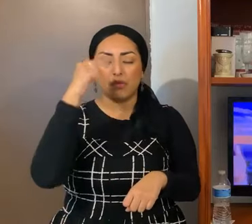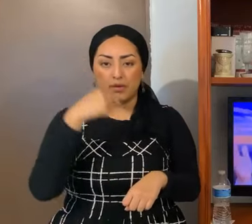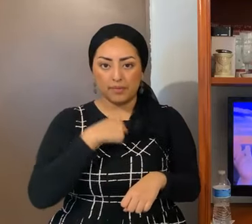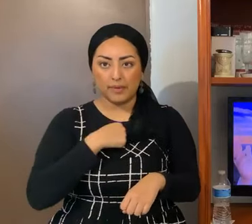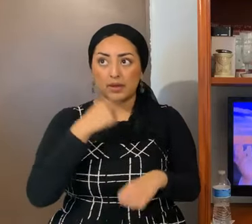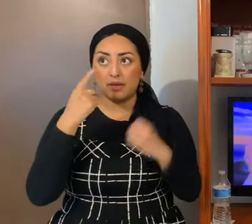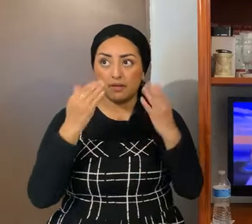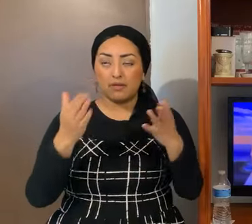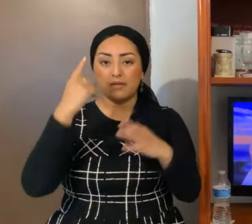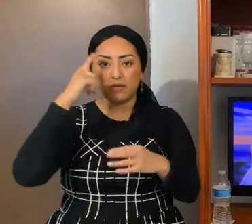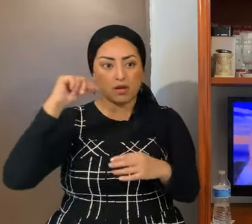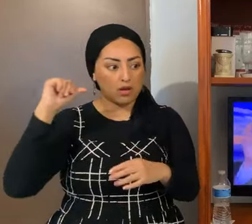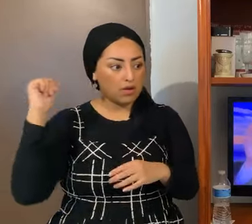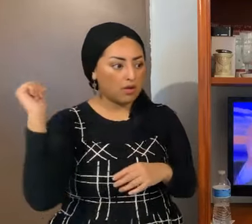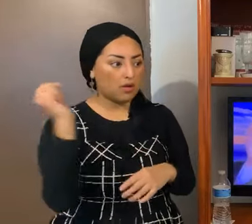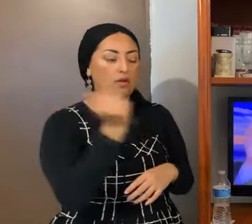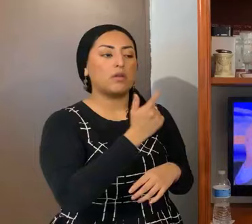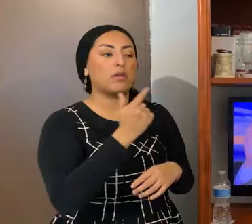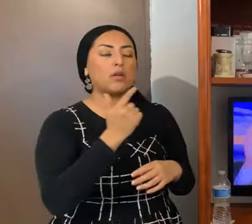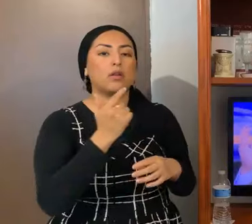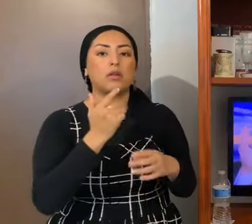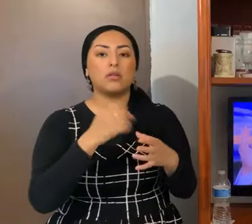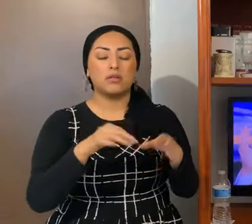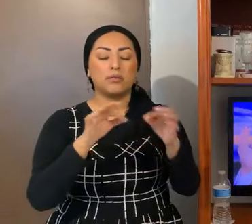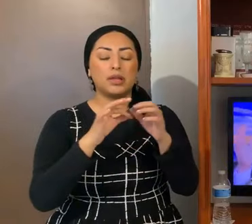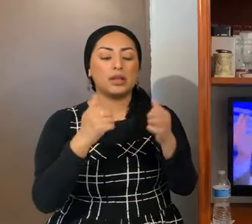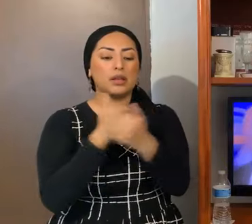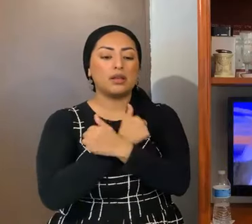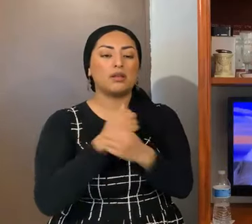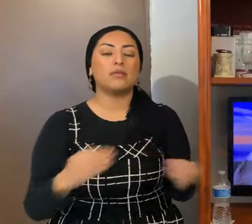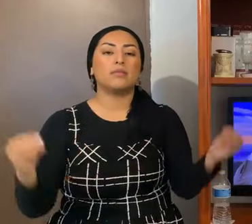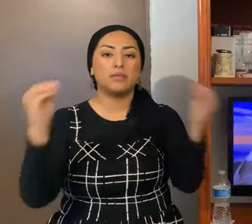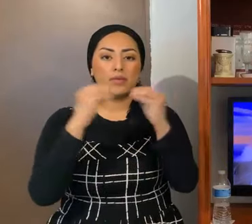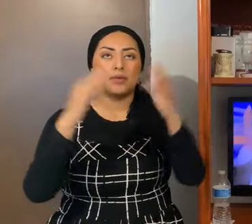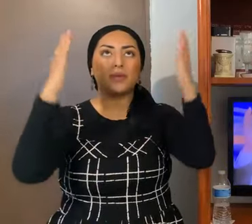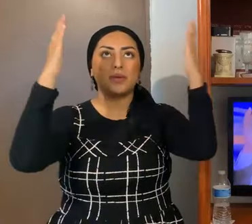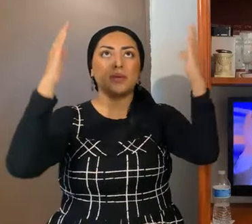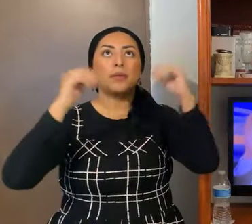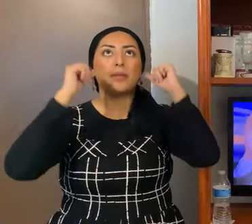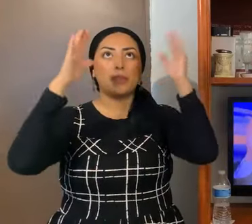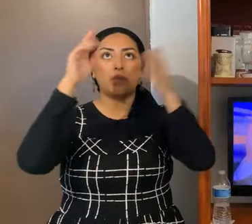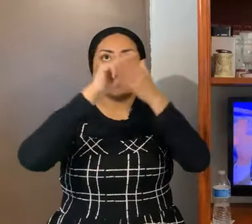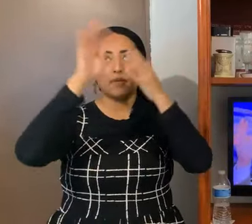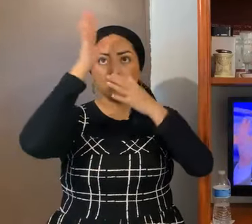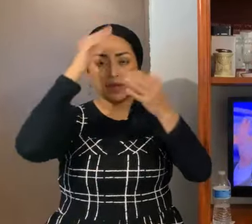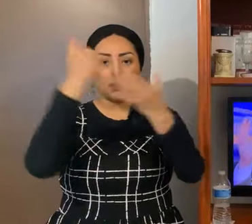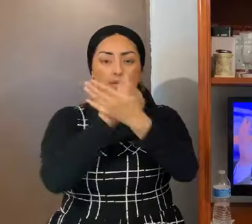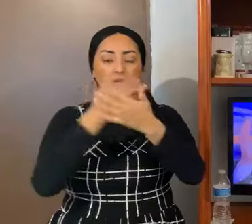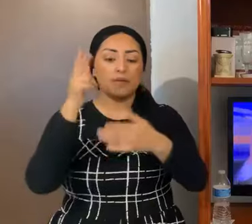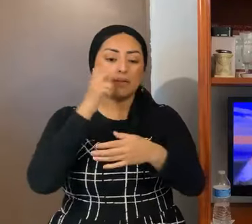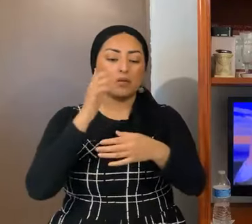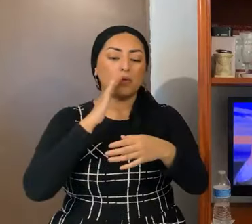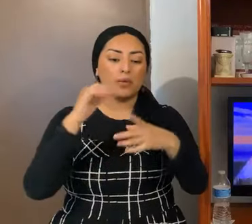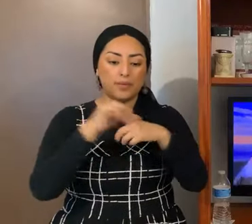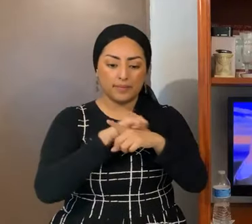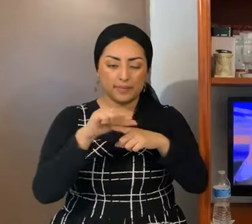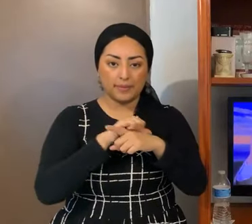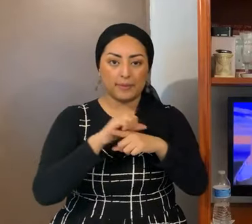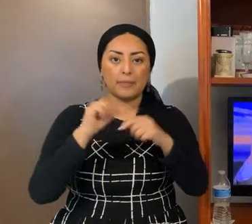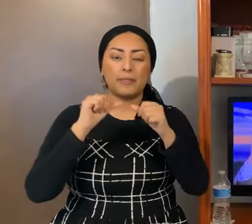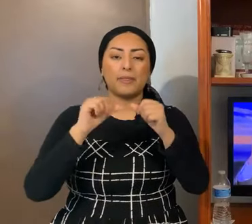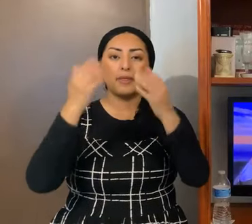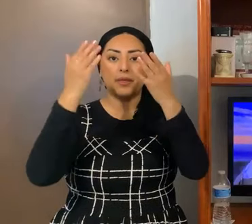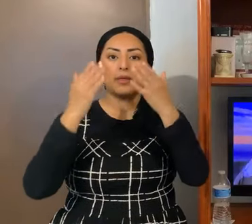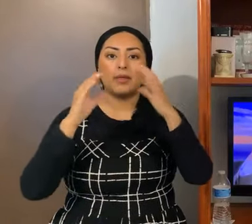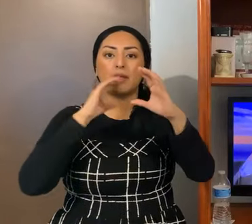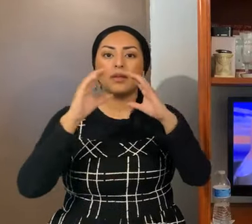hiciste por todos nosotros, así que tenemos que amarnos y bendecirnos más. Abba Kadosh, todo lo que hemos oído lo llevaremos por obra. Síguenos hablando